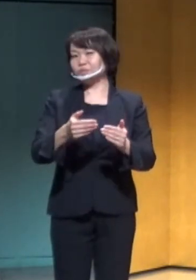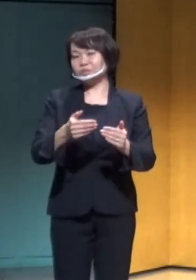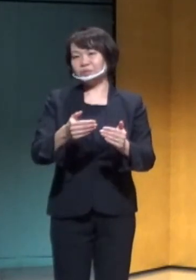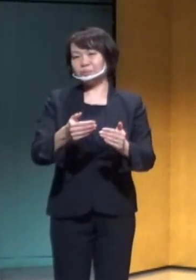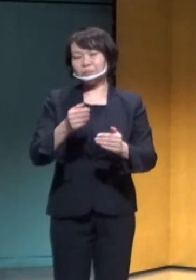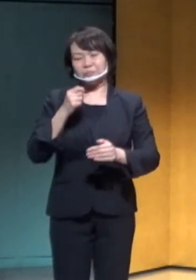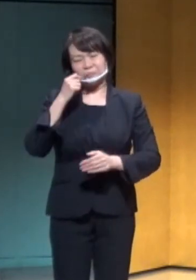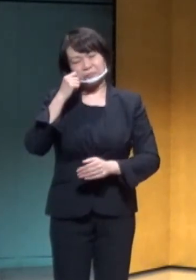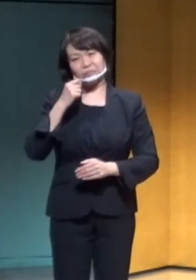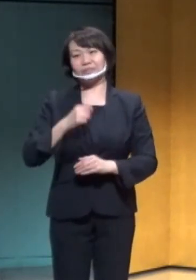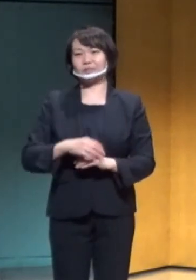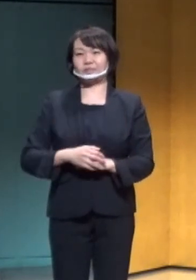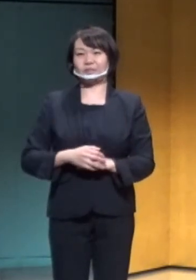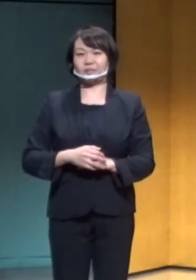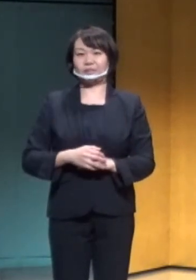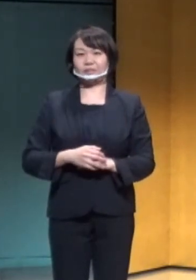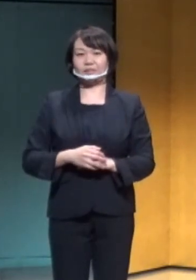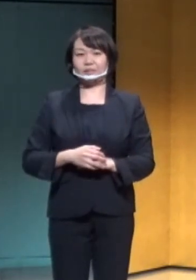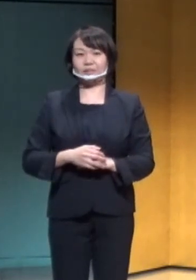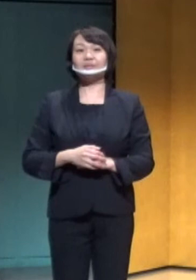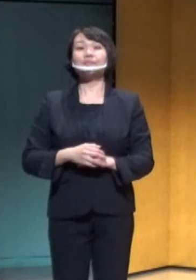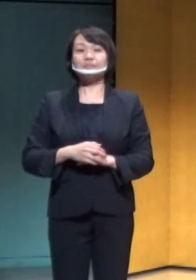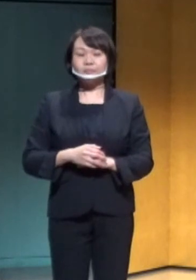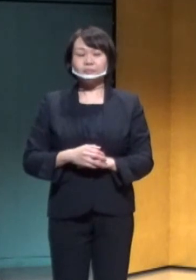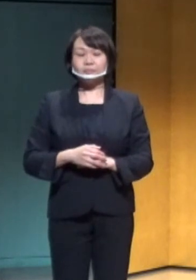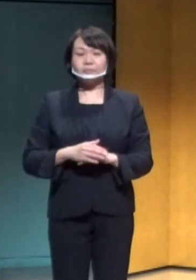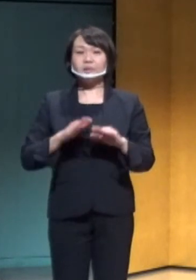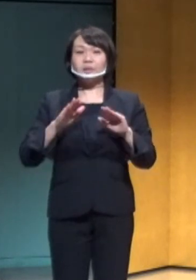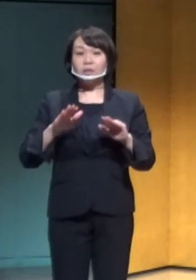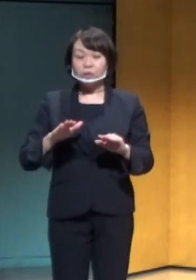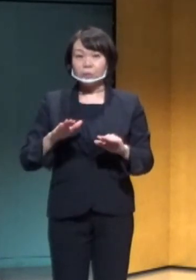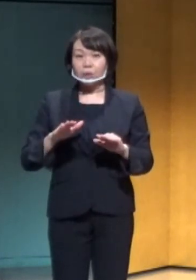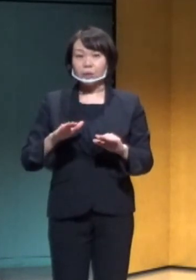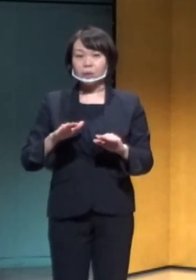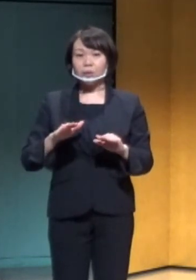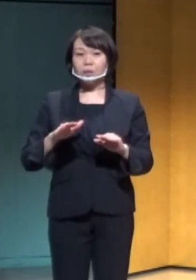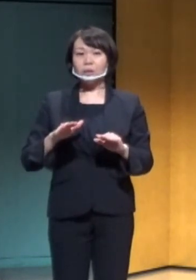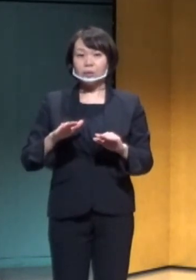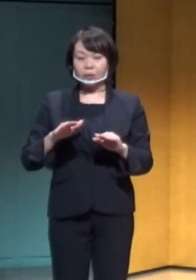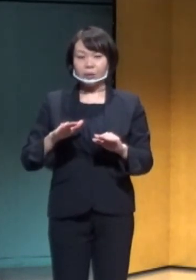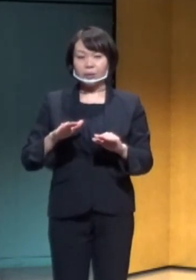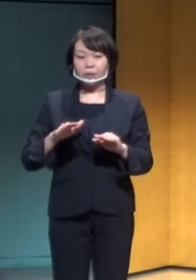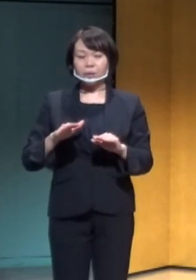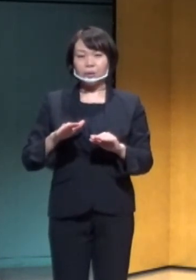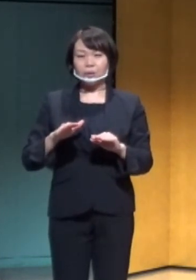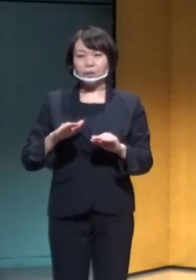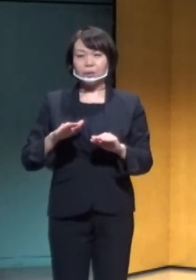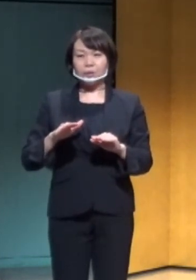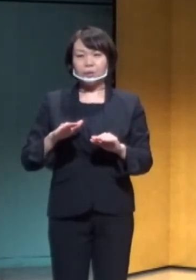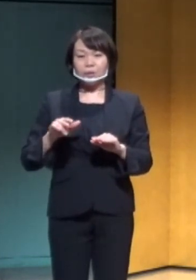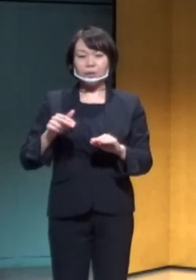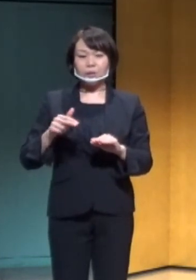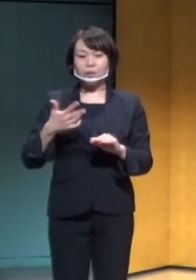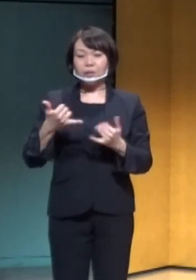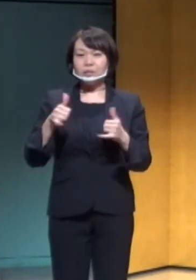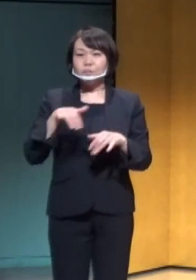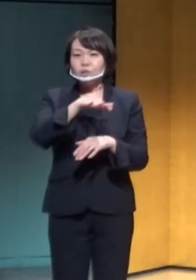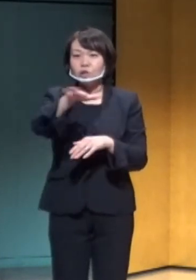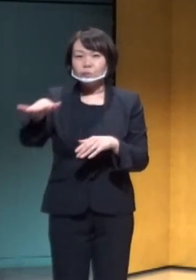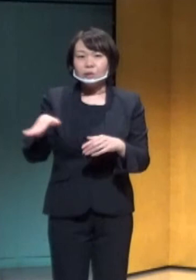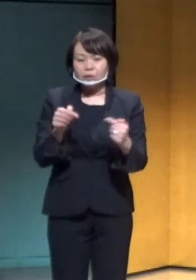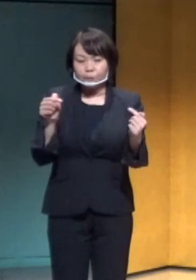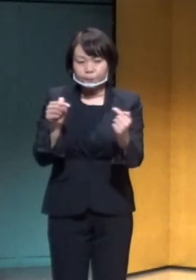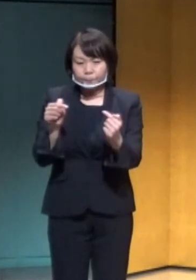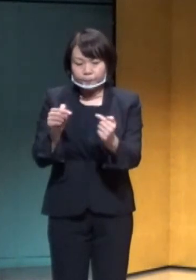進展しませんでした。そこで現在県では敷地内の地権者の方との交渉を進めつつ